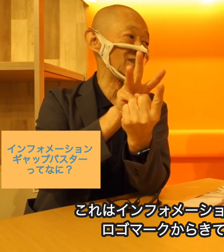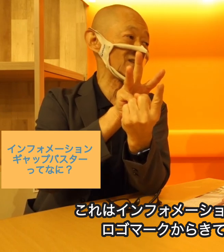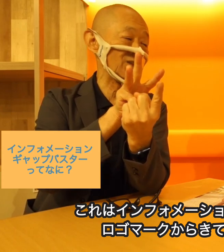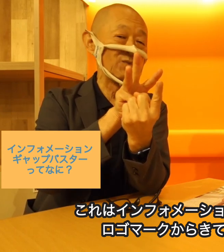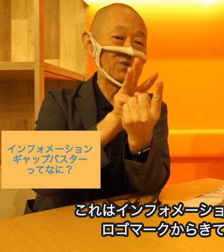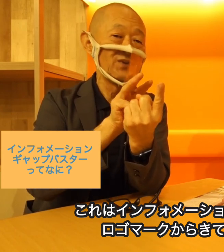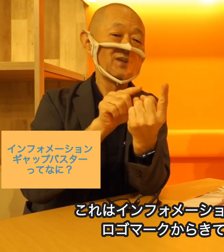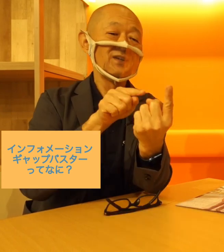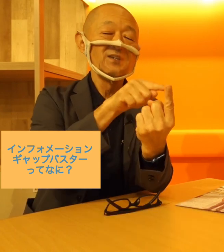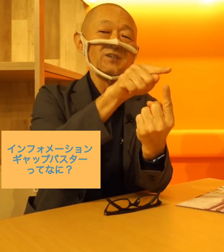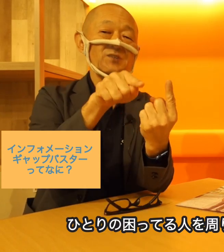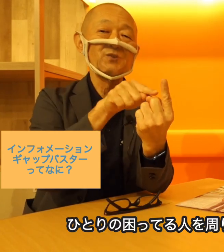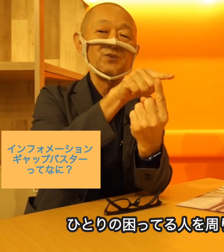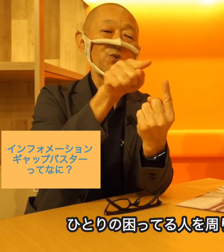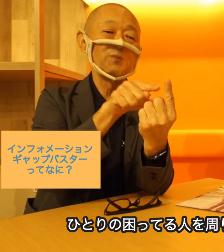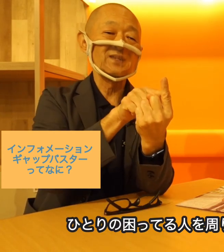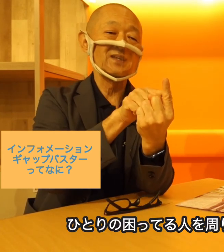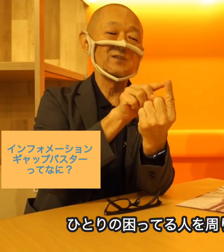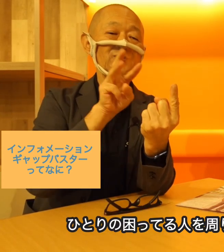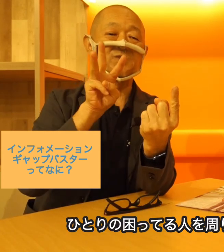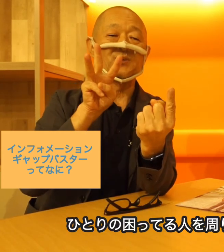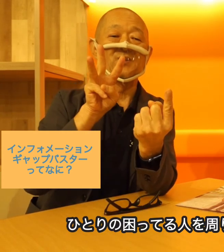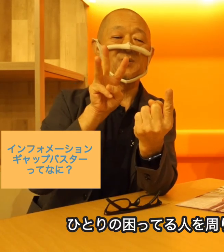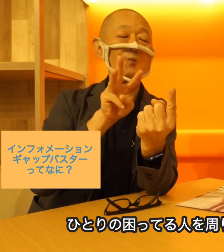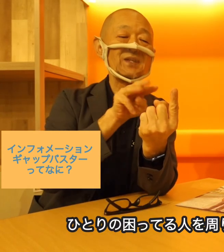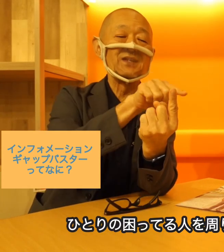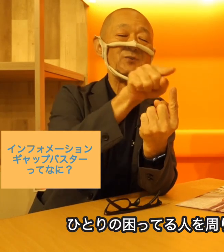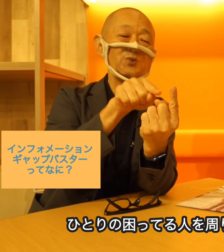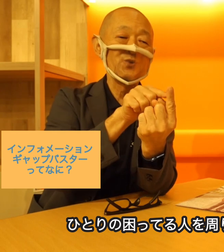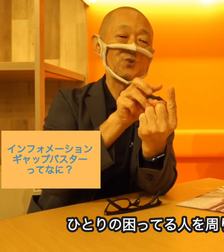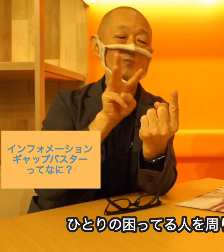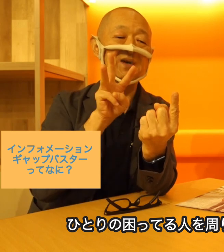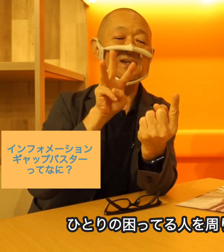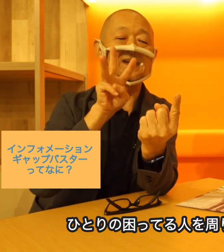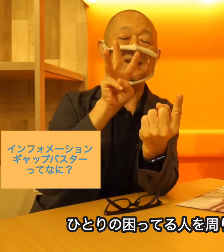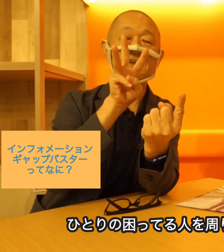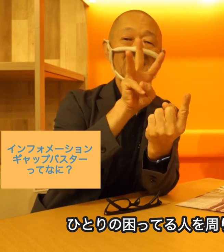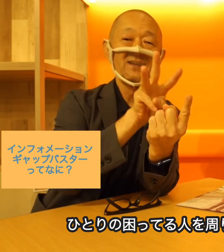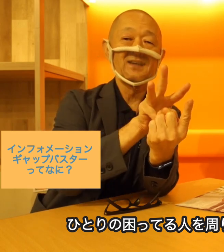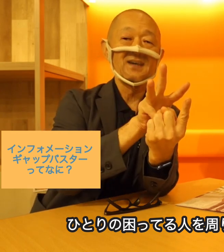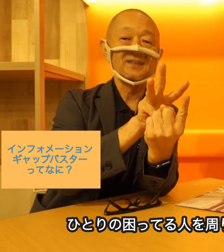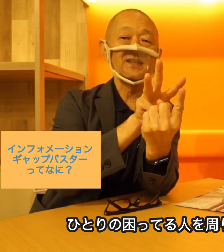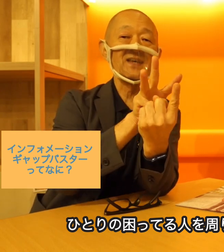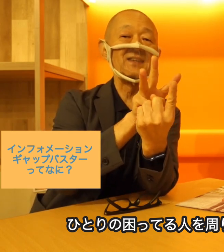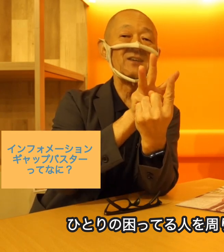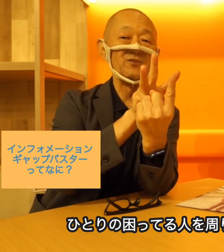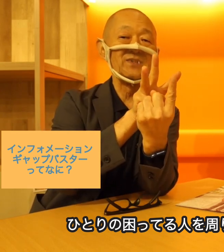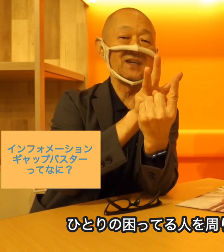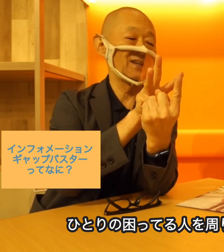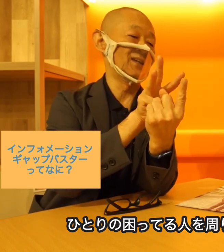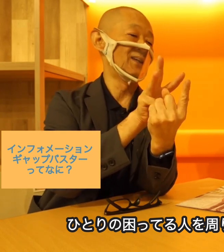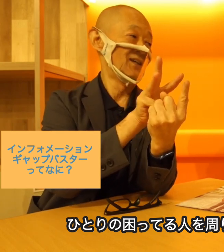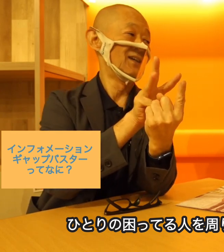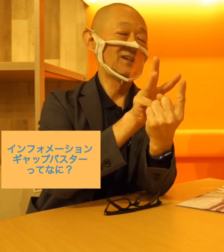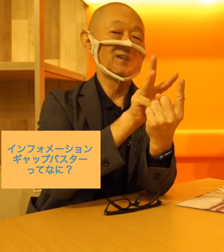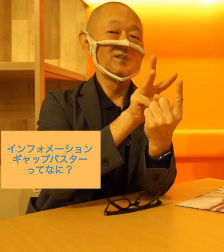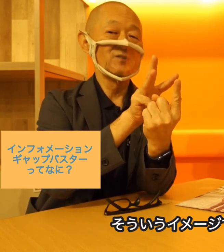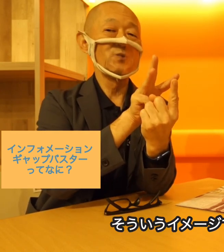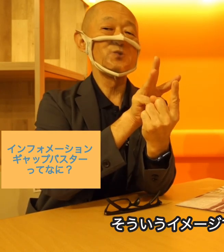ですけども、一人の困ってる人を周りが支えていくみたいな、そういう